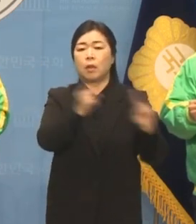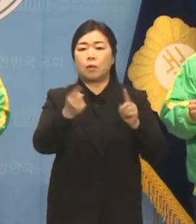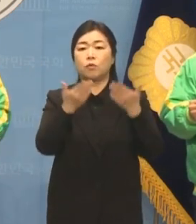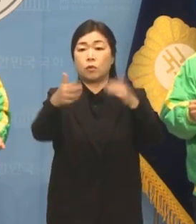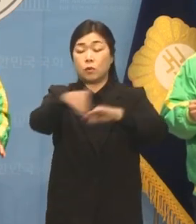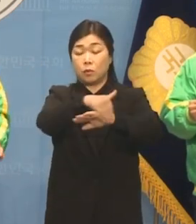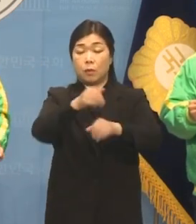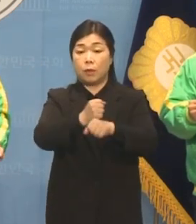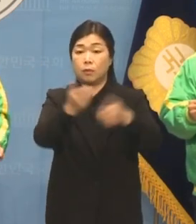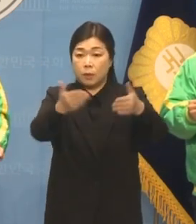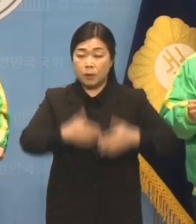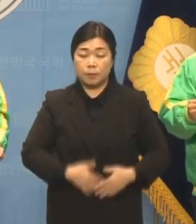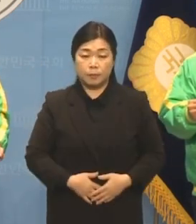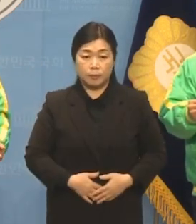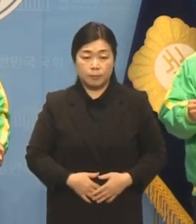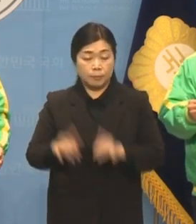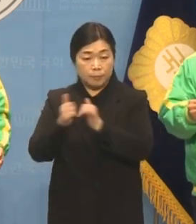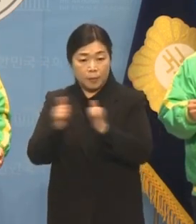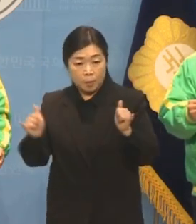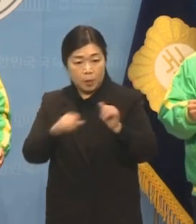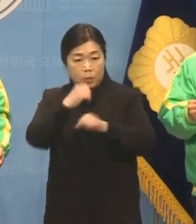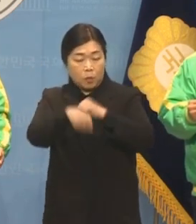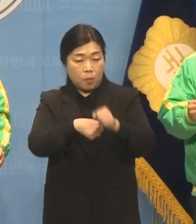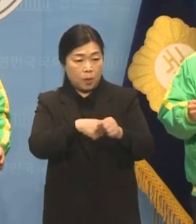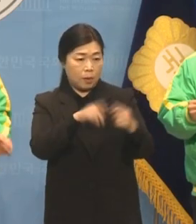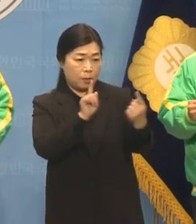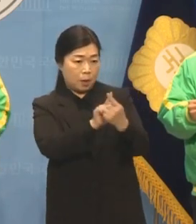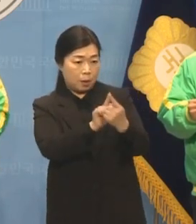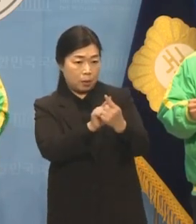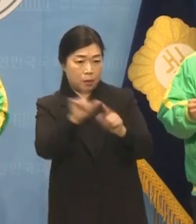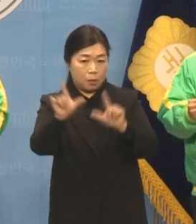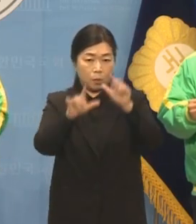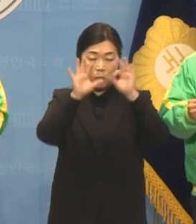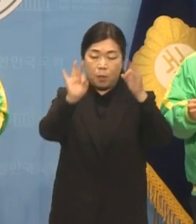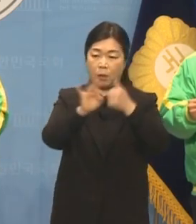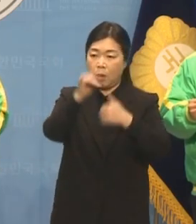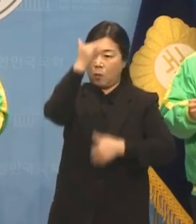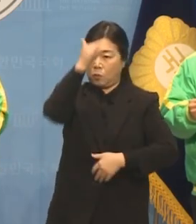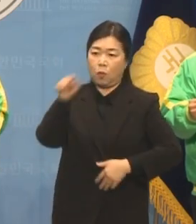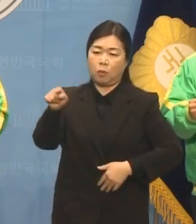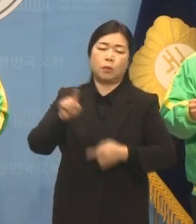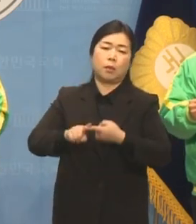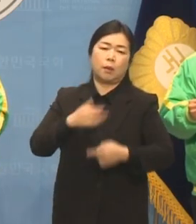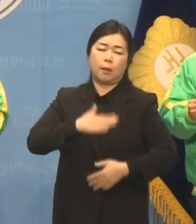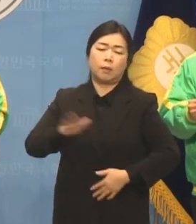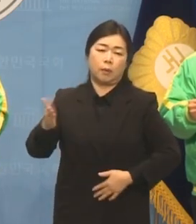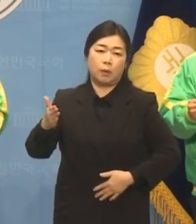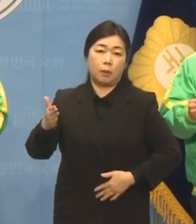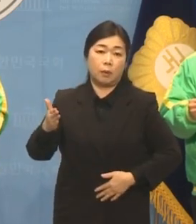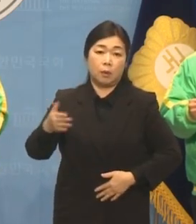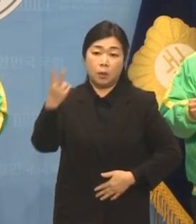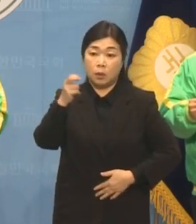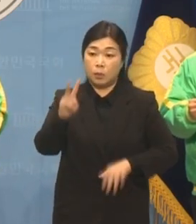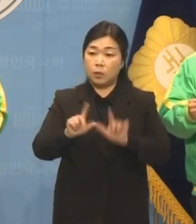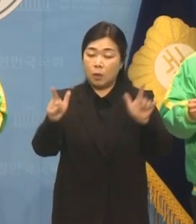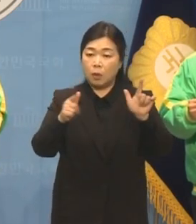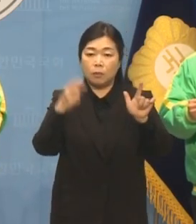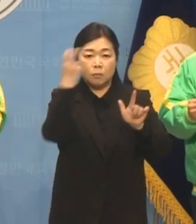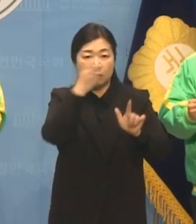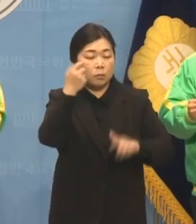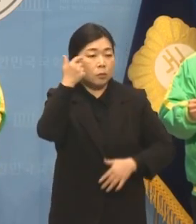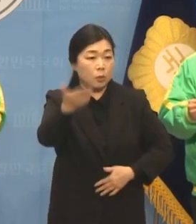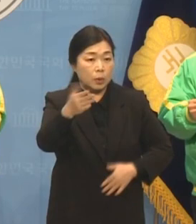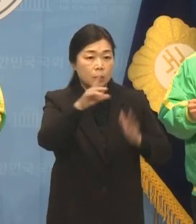동물들을 대하는 태도를 보면 그 나라의 도덕성을 알 수 있다고 합니다. 2022년 설문조사에서는